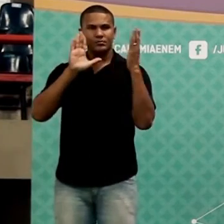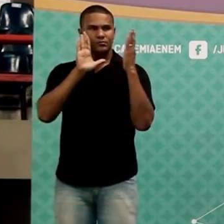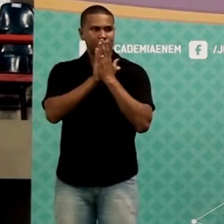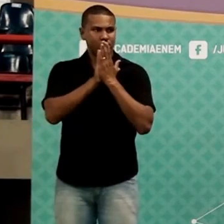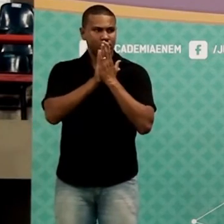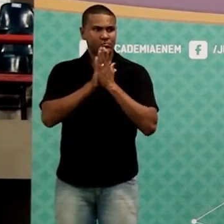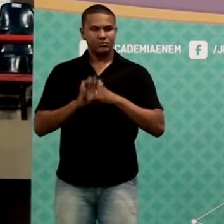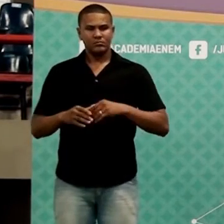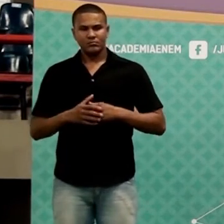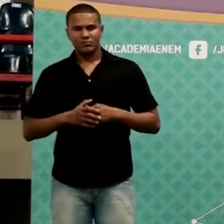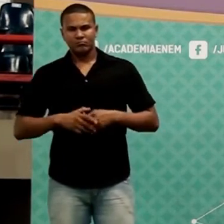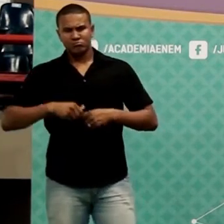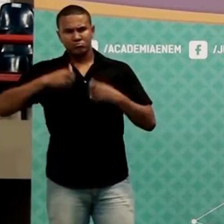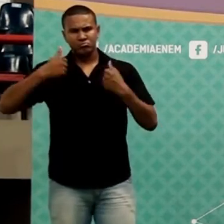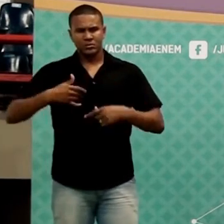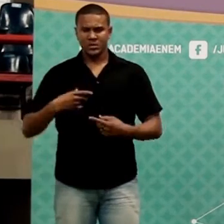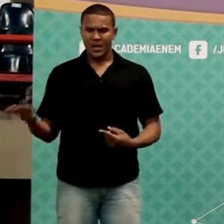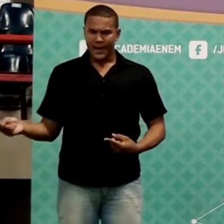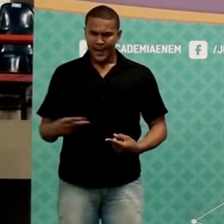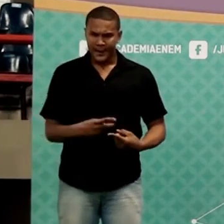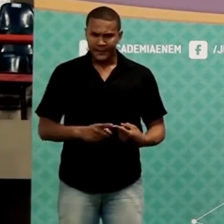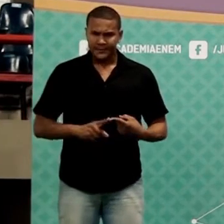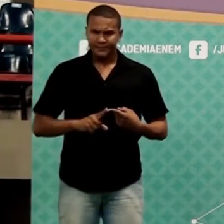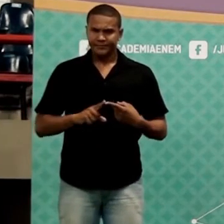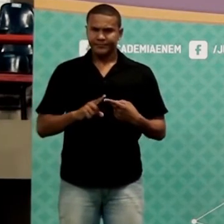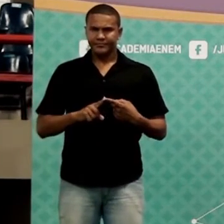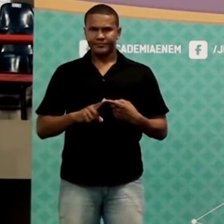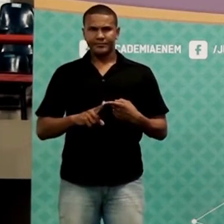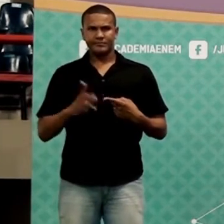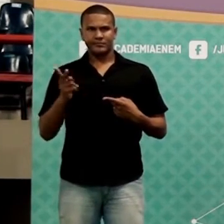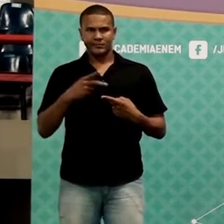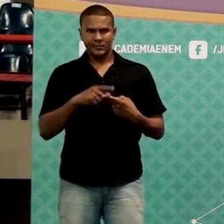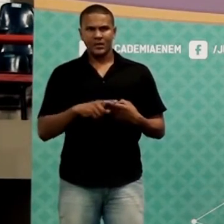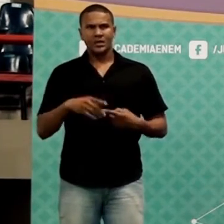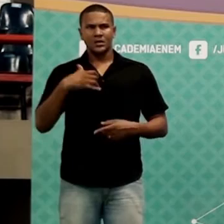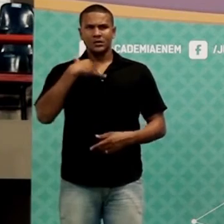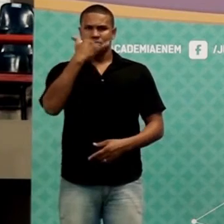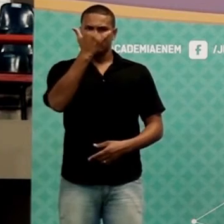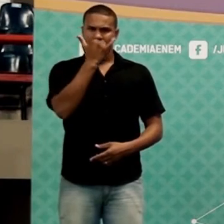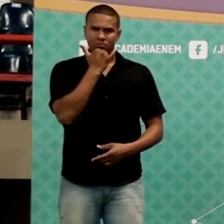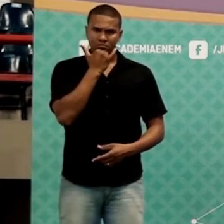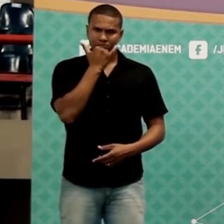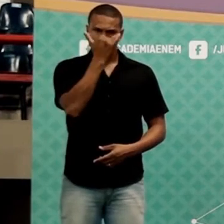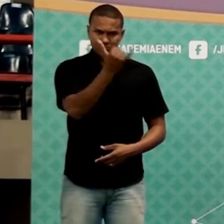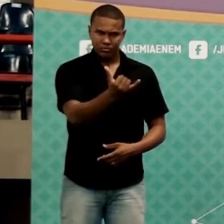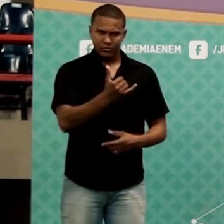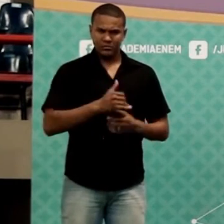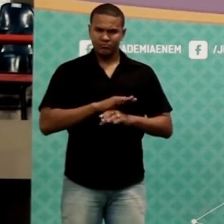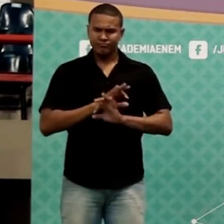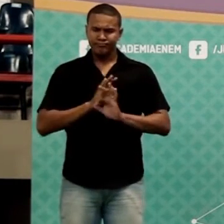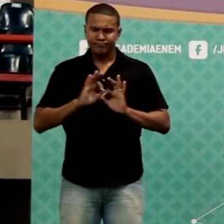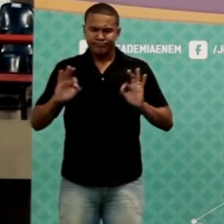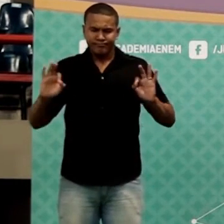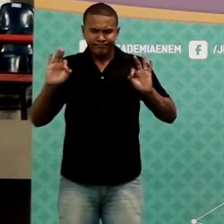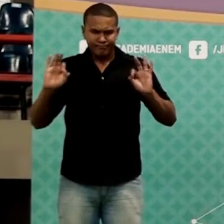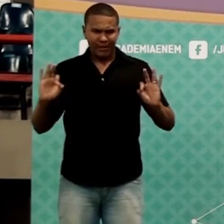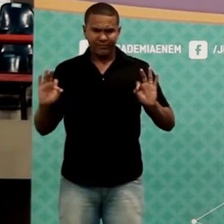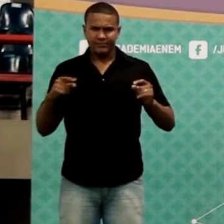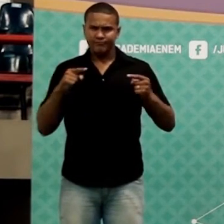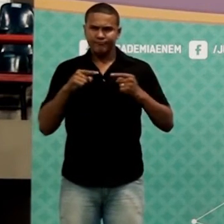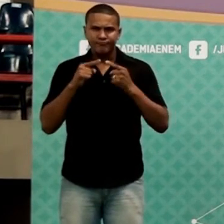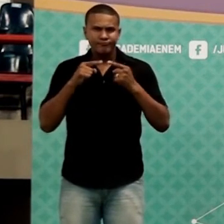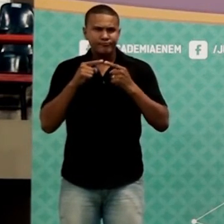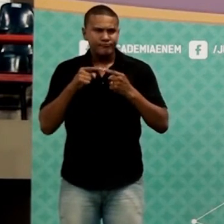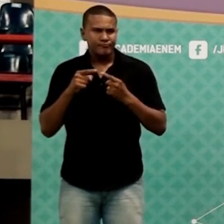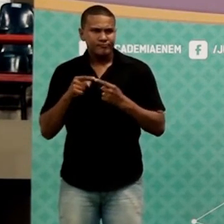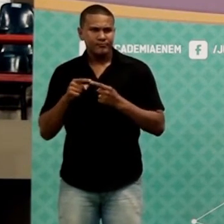mensageiro do Papa disse tudo que ele está errado. Ele foi lá, pediu perdão, tudo do jeito do script. No